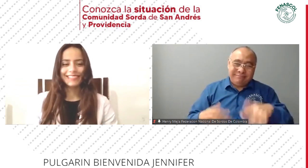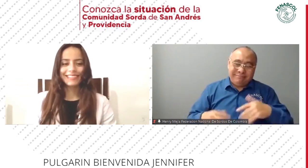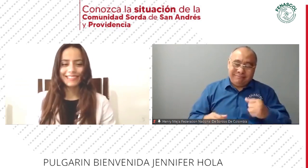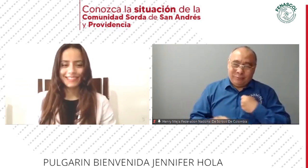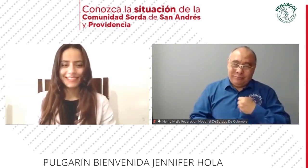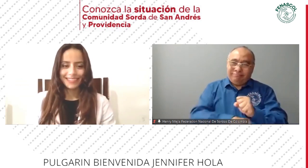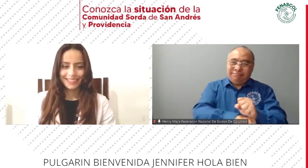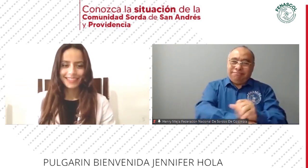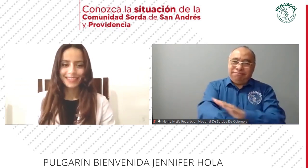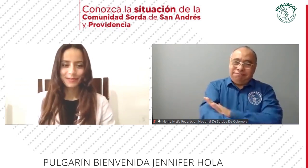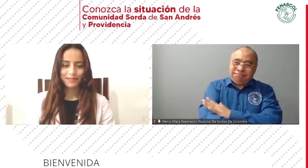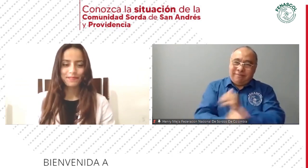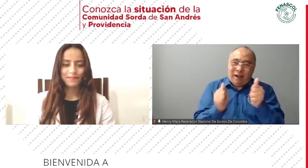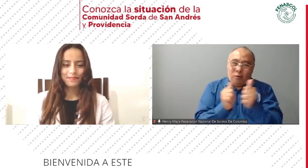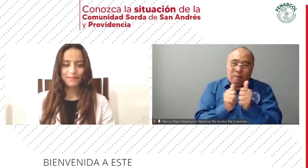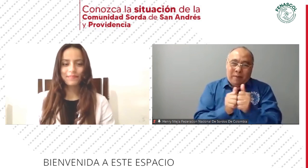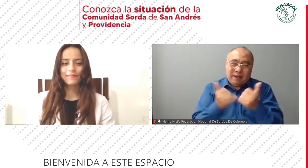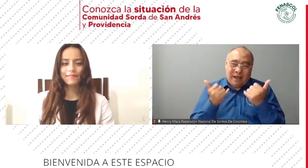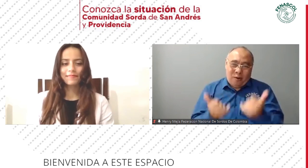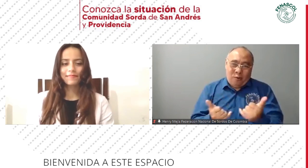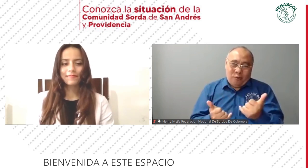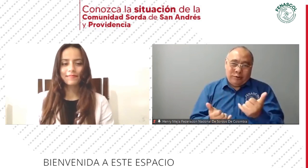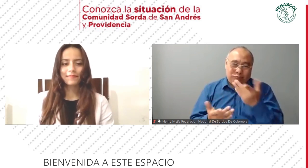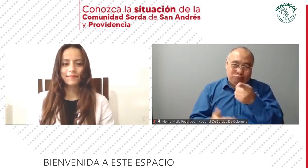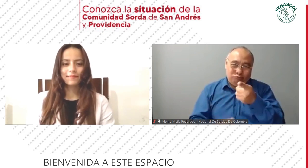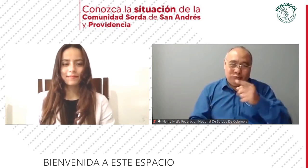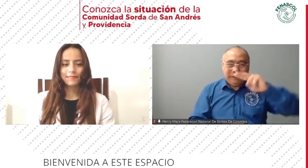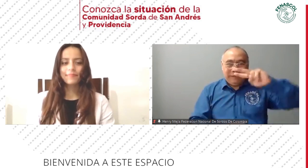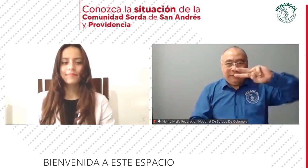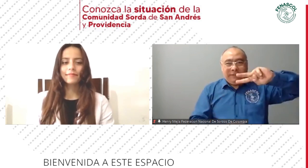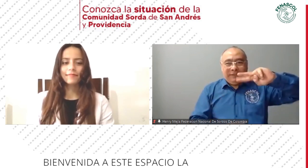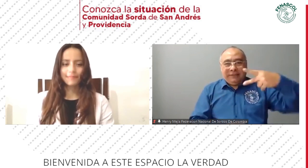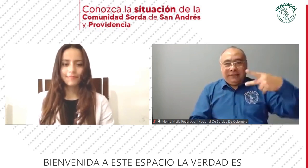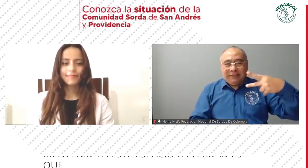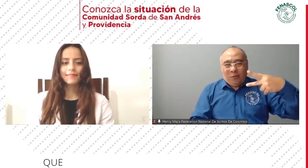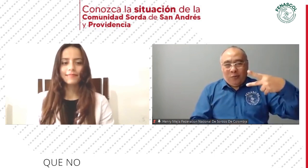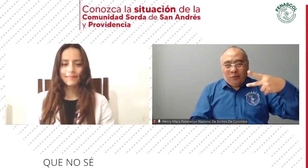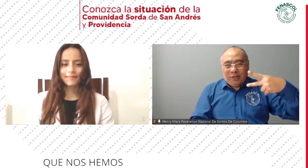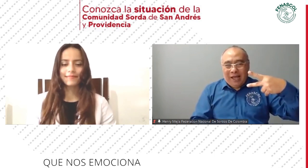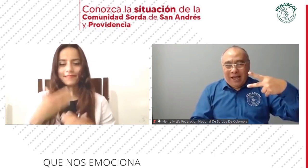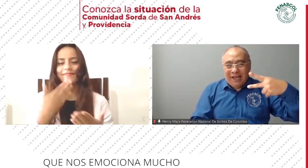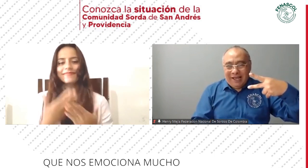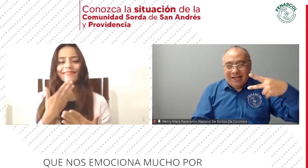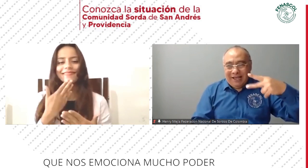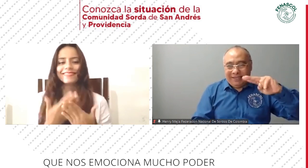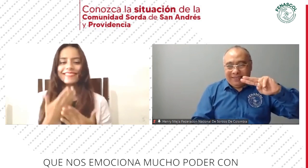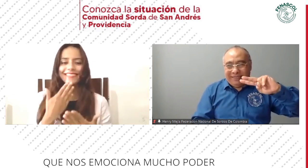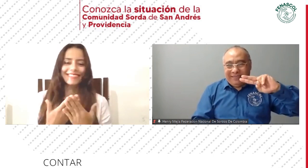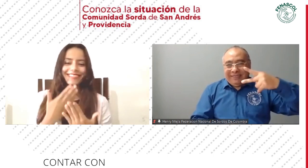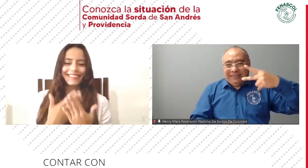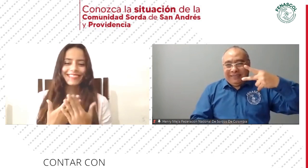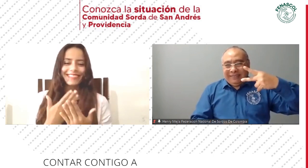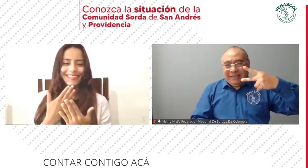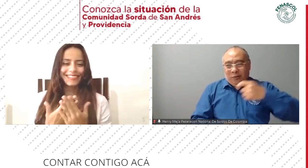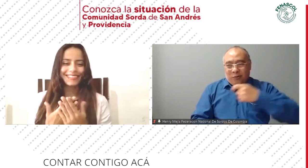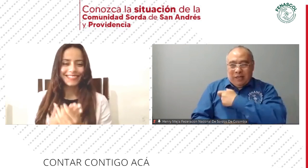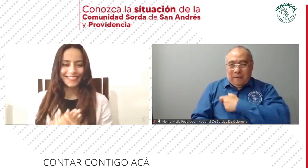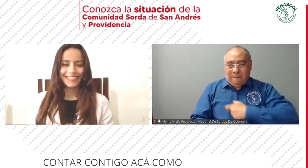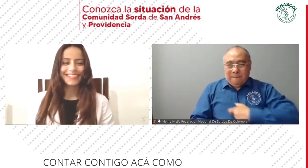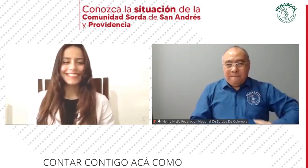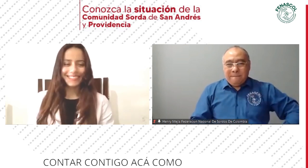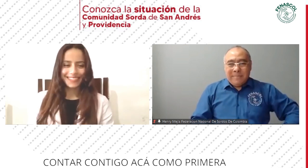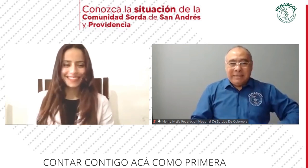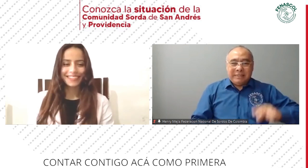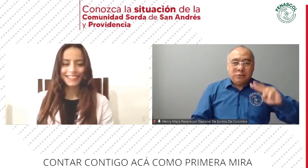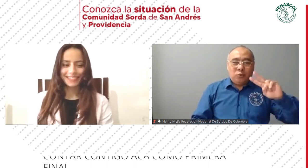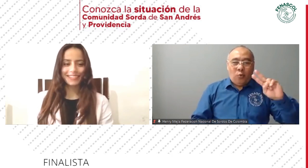hola bienvenida a este espacio la verdad es que nos emociona mucho poder contar contigo acá como